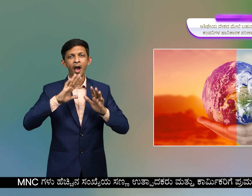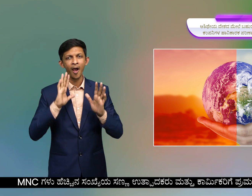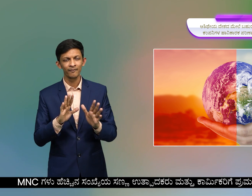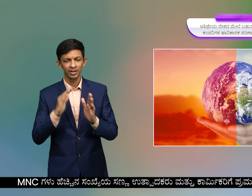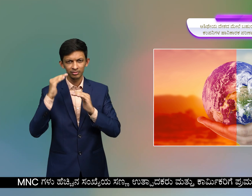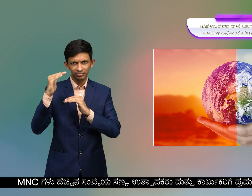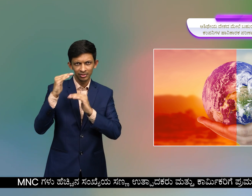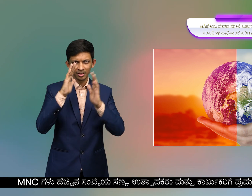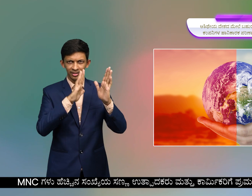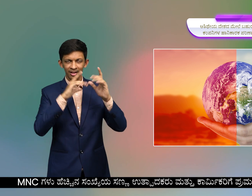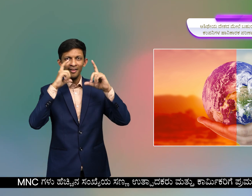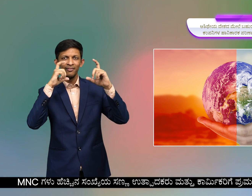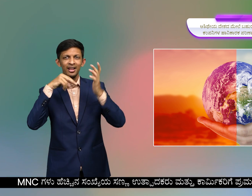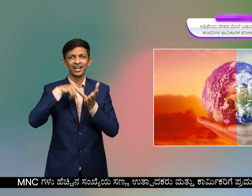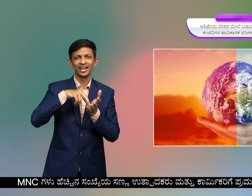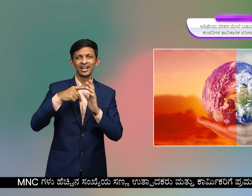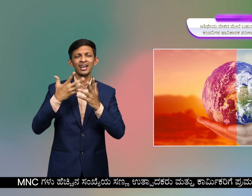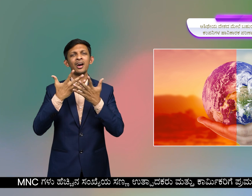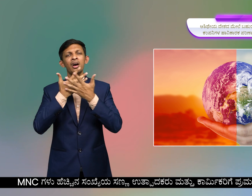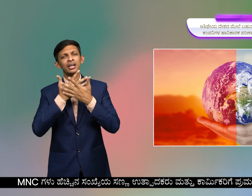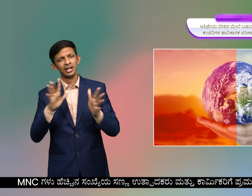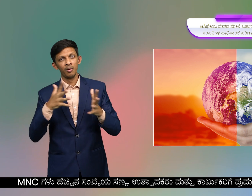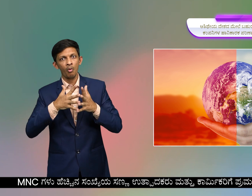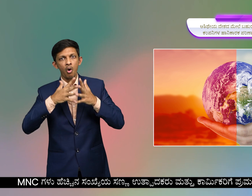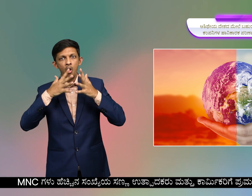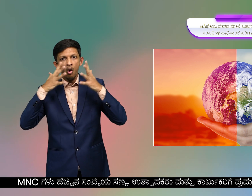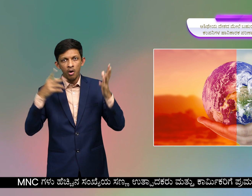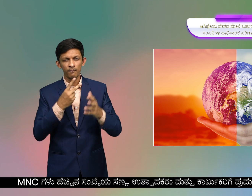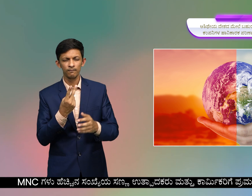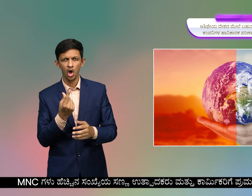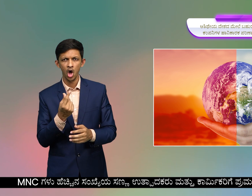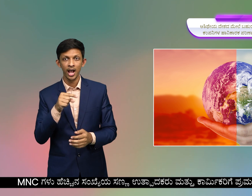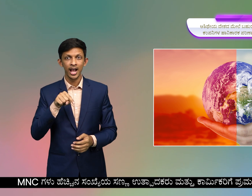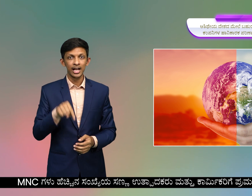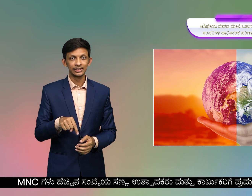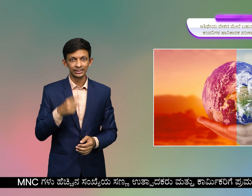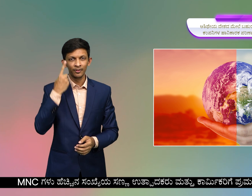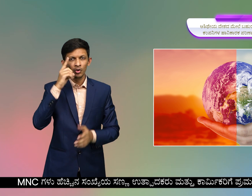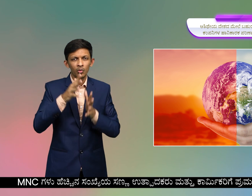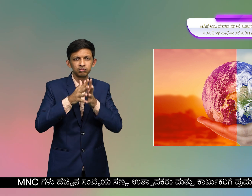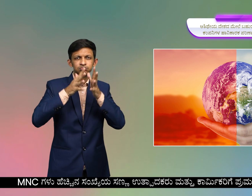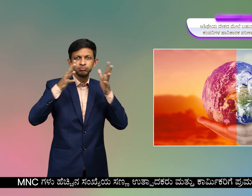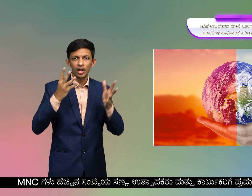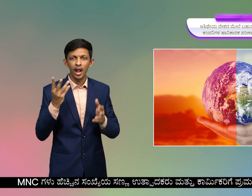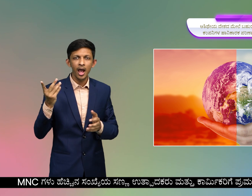ಎಂಎನ್ಸಿಗಳು ಹೆಚ್ಚಿನ ಸಂಖ್ಯೆಯ ಸಣ್ಣ ಉತ್ಪಾದಕರು ಮತ್ತು ಕಾರ್ಮಿಕರಿಗೆ ಪ್ರಮುಖ ಸವಾಲನ್ನು ಒಡ್ಡಿವೆ.